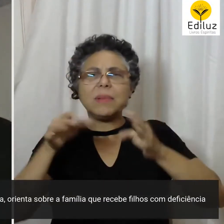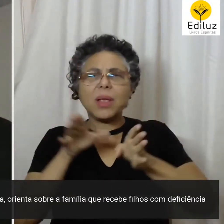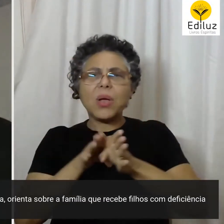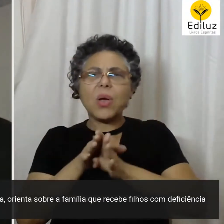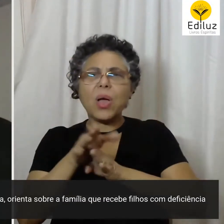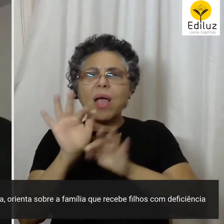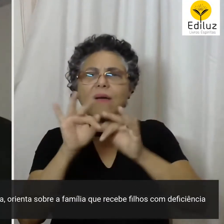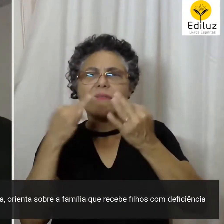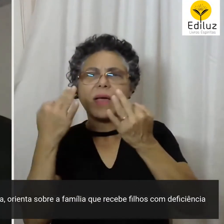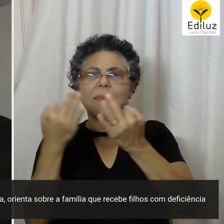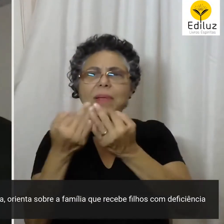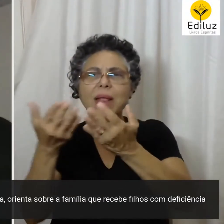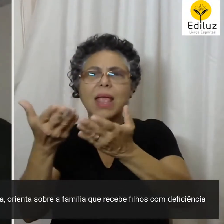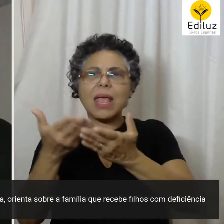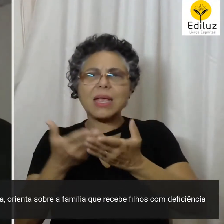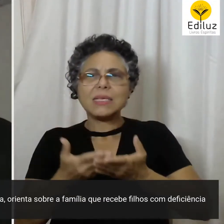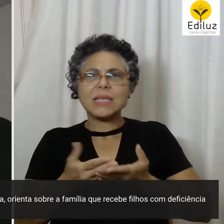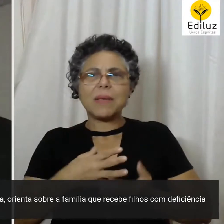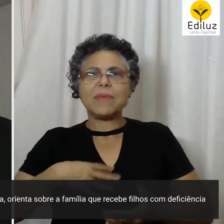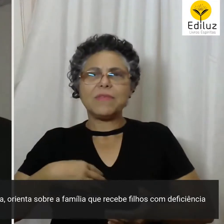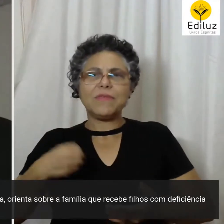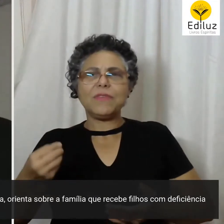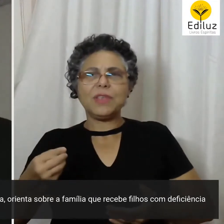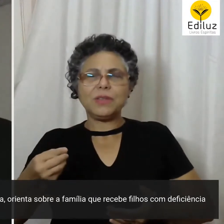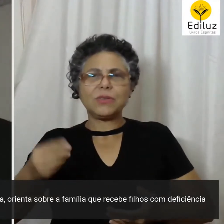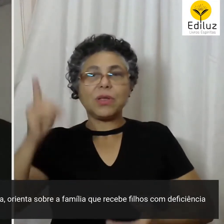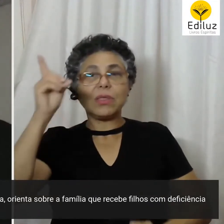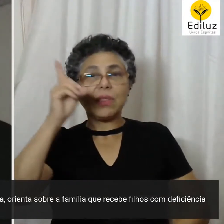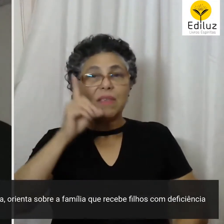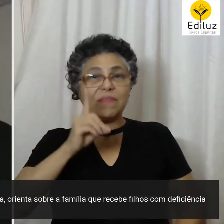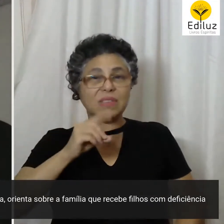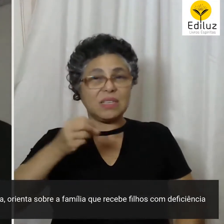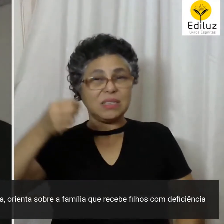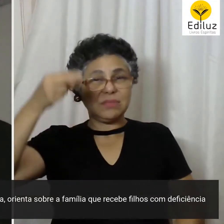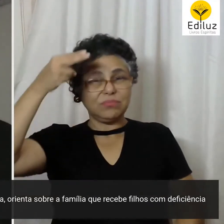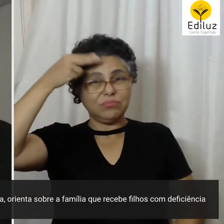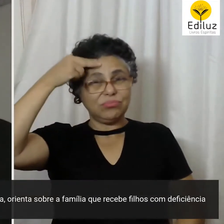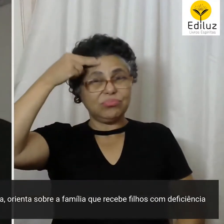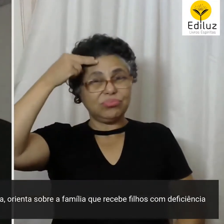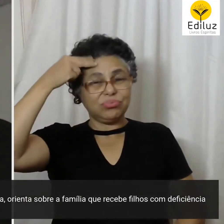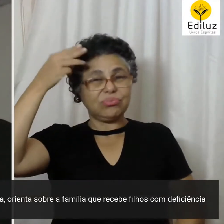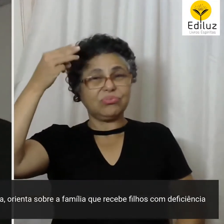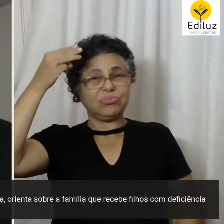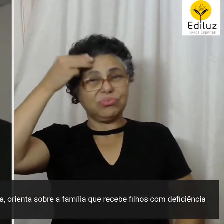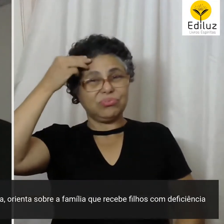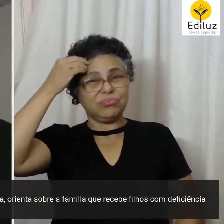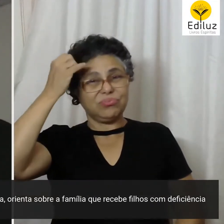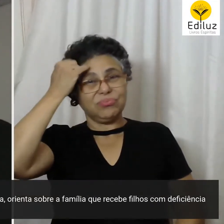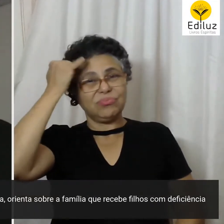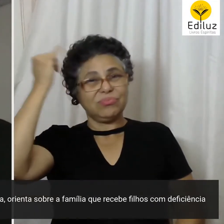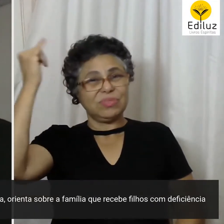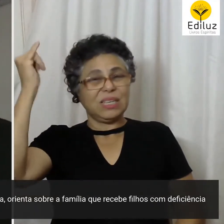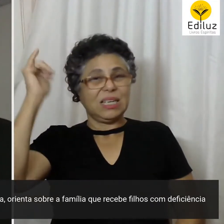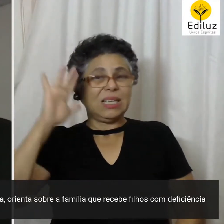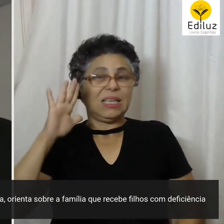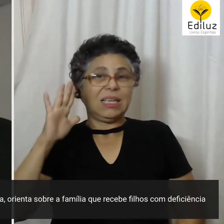que recebe filhos com deficiência intelectual? As deficiências intelectuais, Viviane,